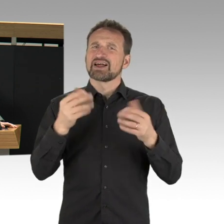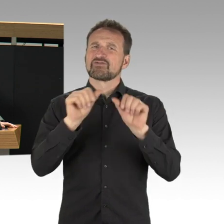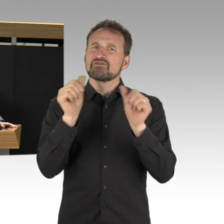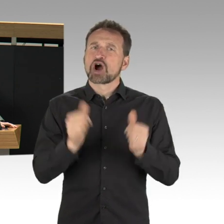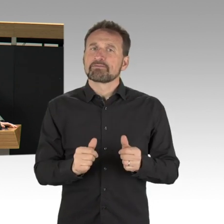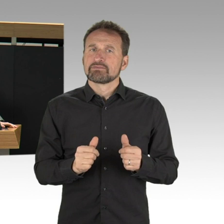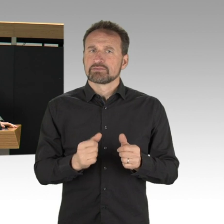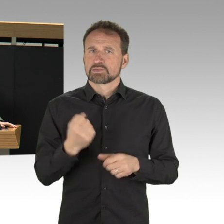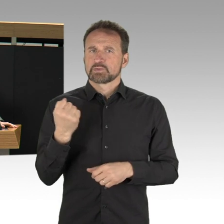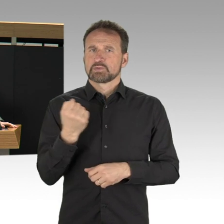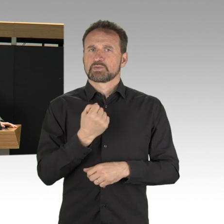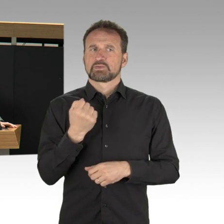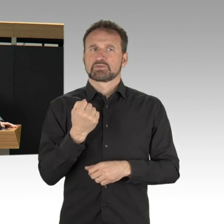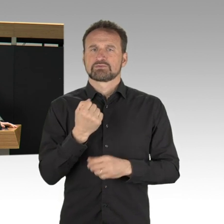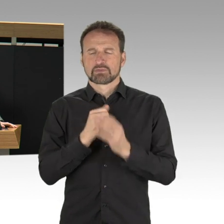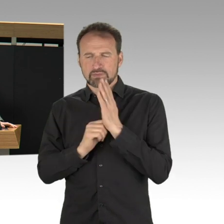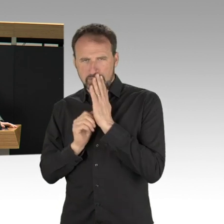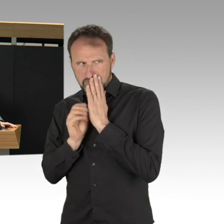Straße.